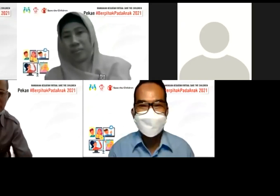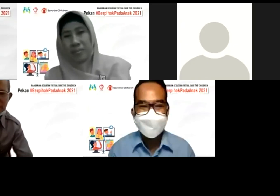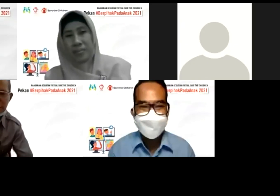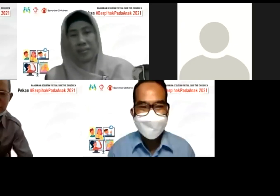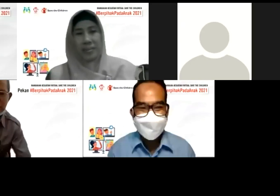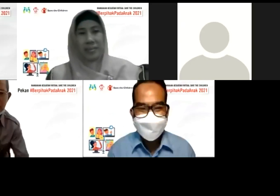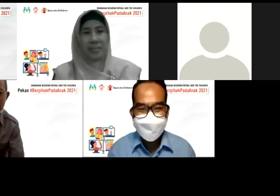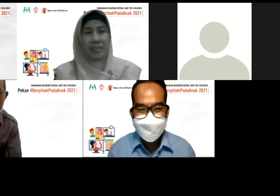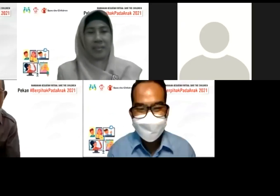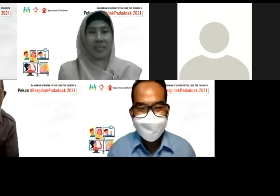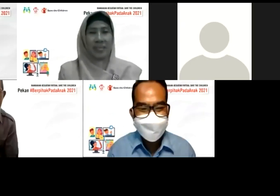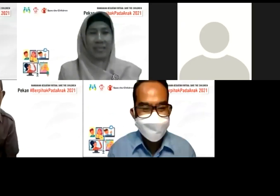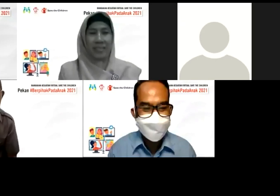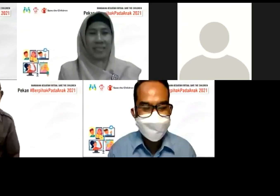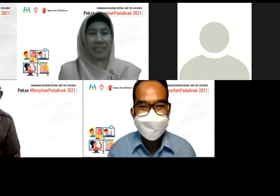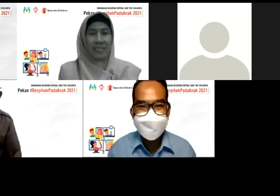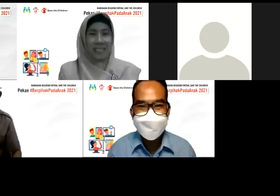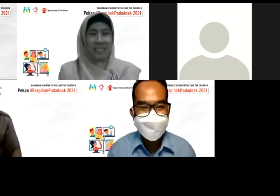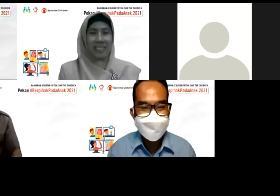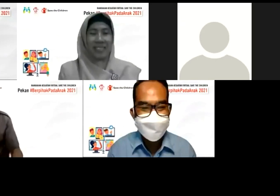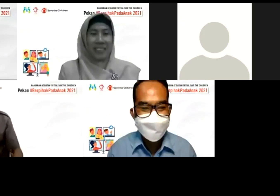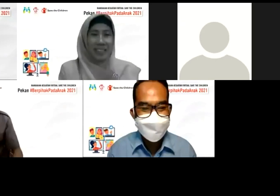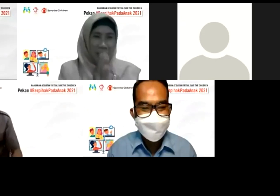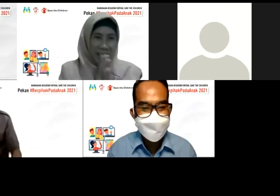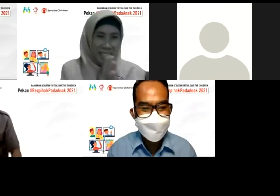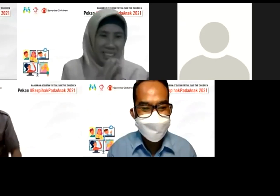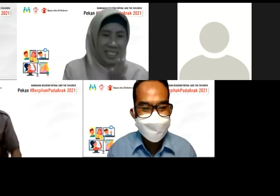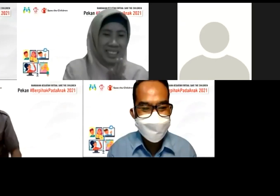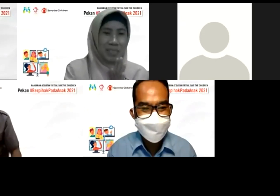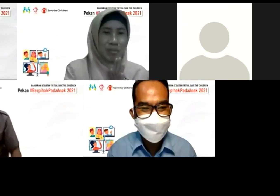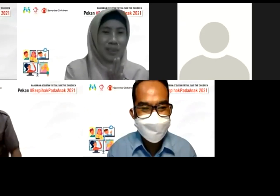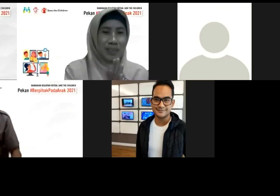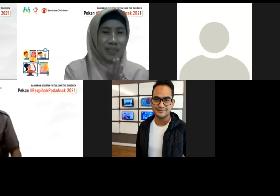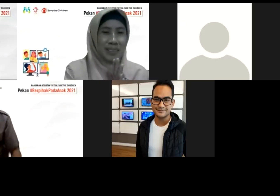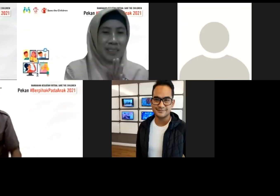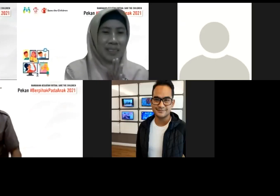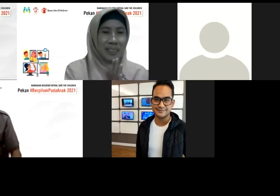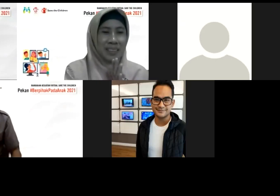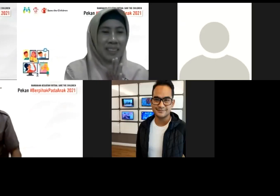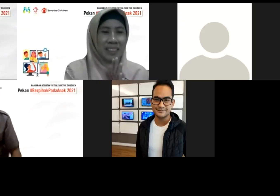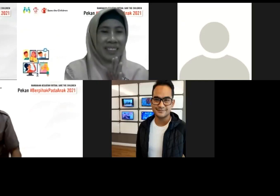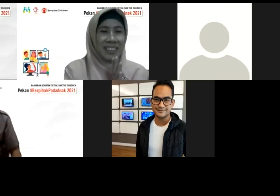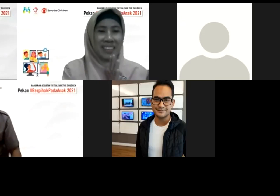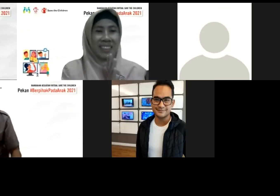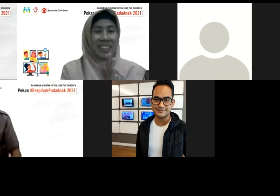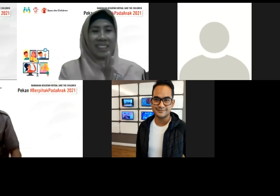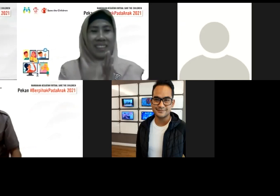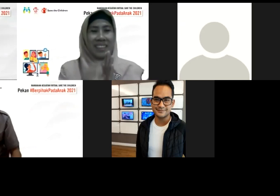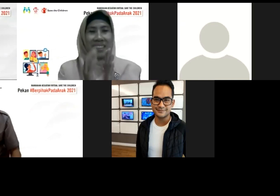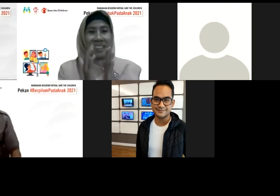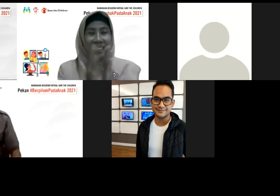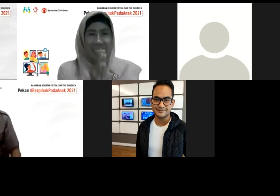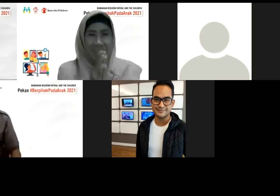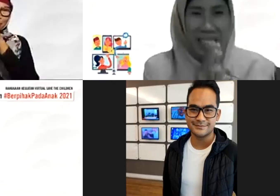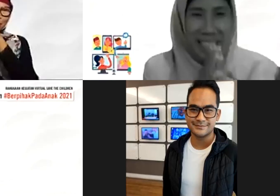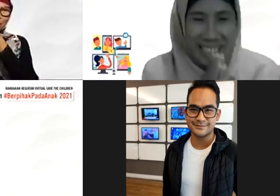Terima kasih Mas Bayu, terima kasih Pak Peter, Bu Ari, Bu Emilia. Salam sehat semuanya. Sampai jumpa di lain Terima kesempatan.